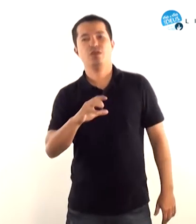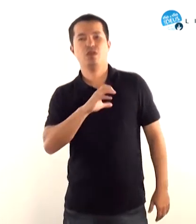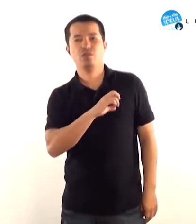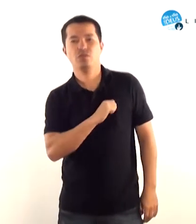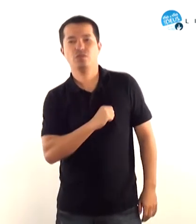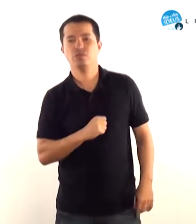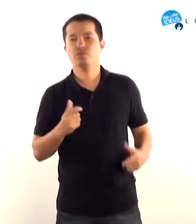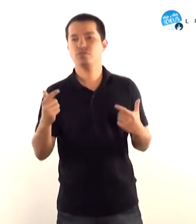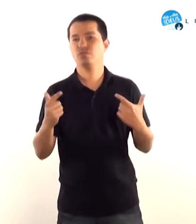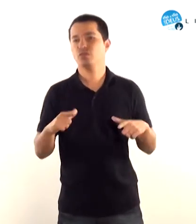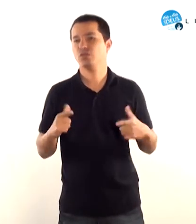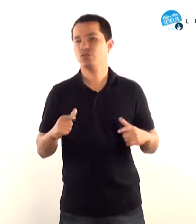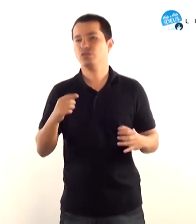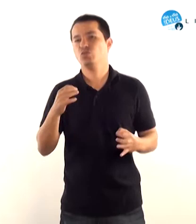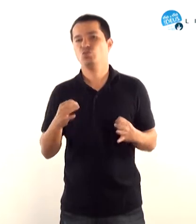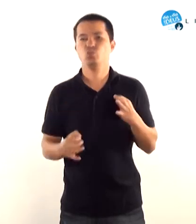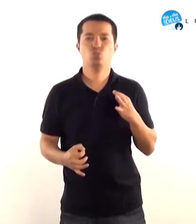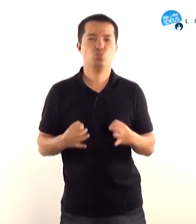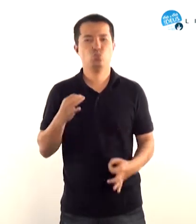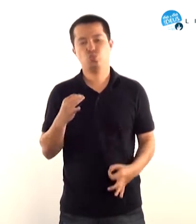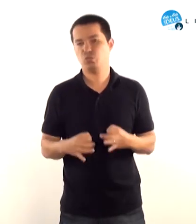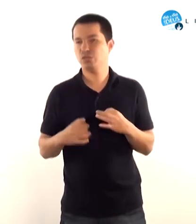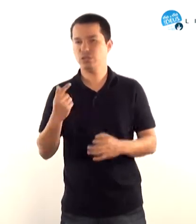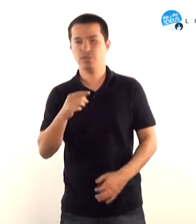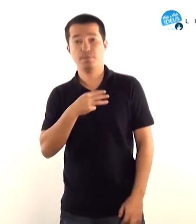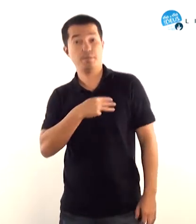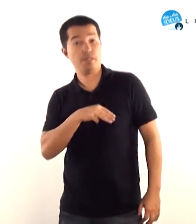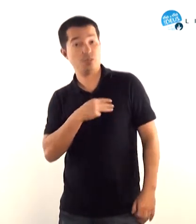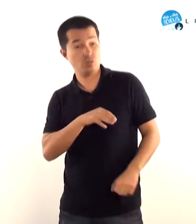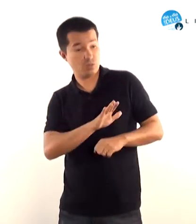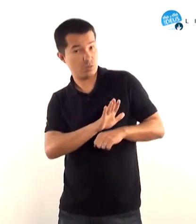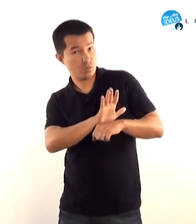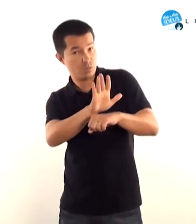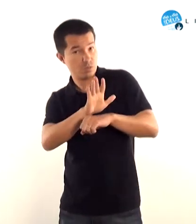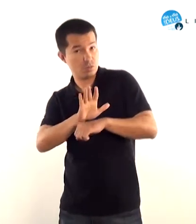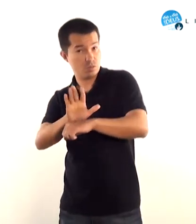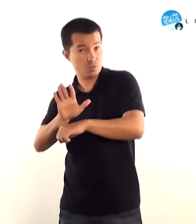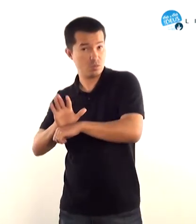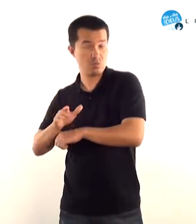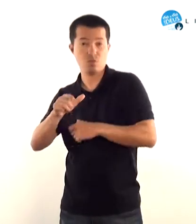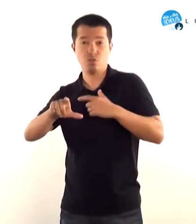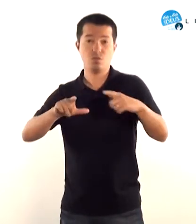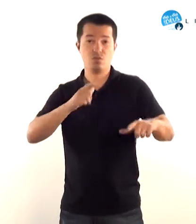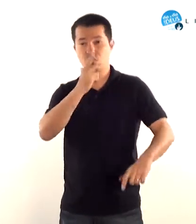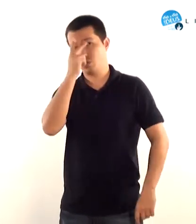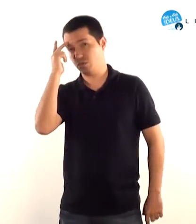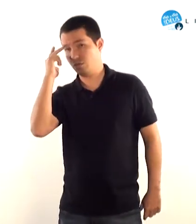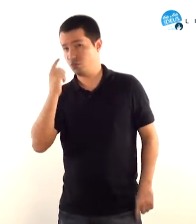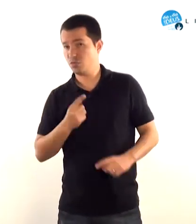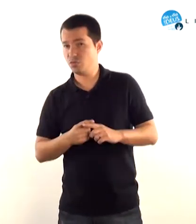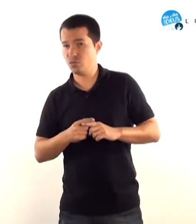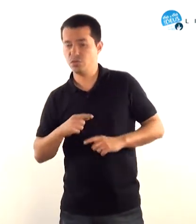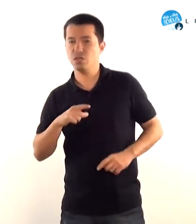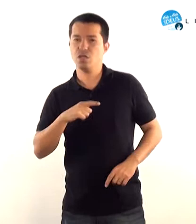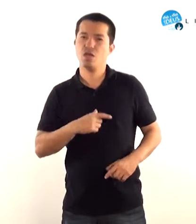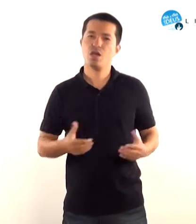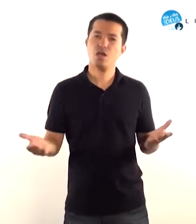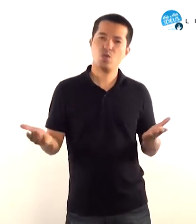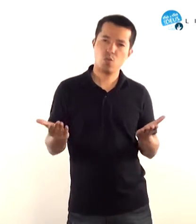amor, que não tem justiça, que não tem misericórdia. E esse era o